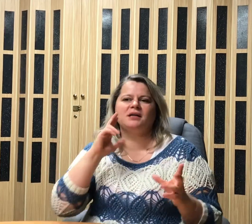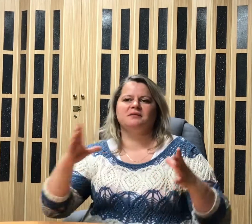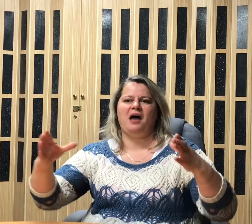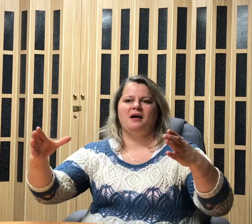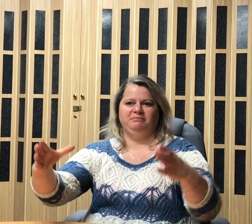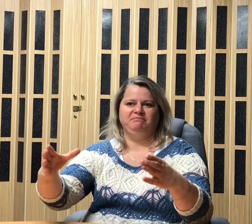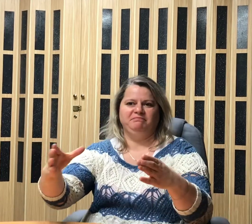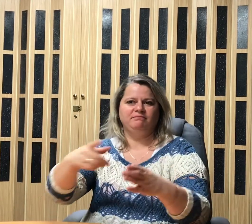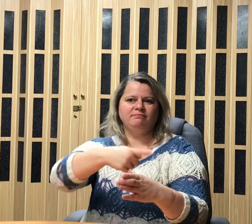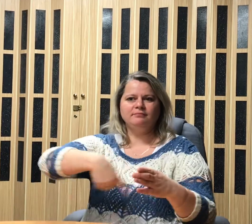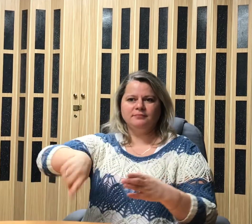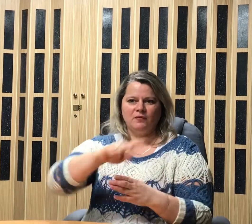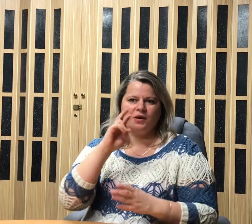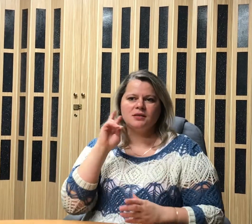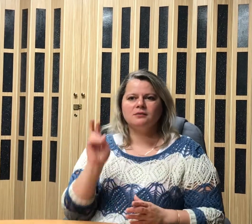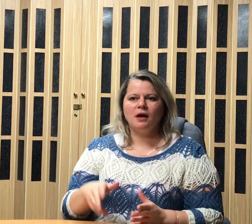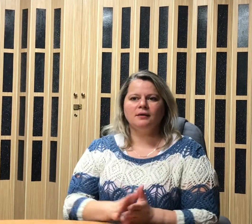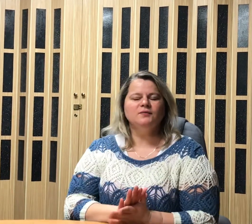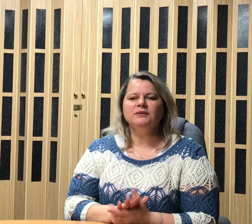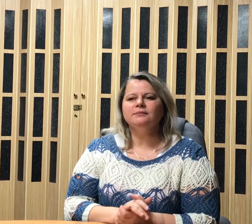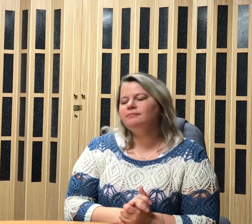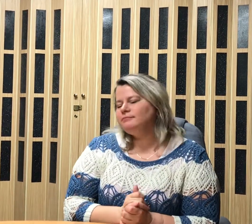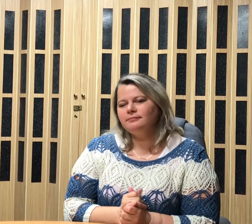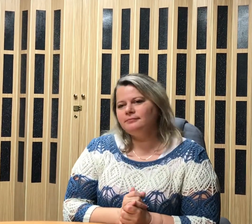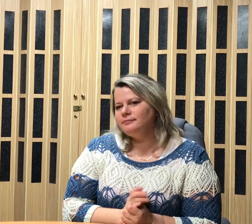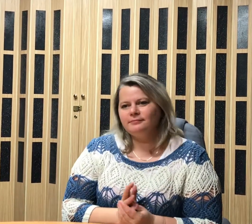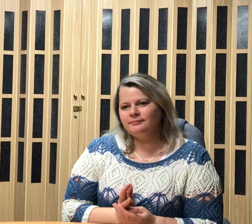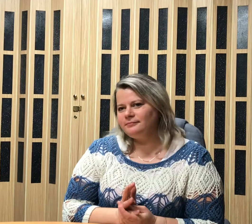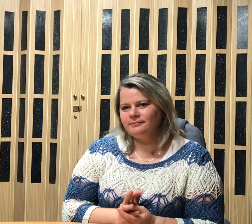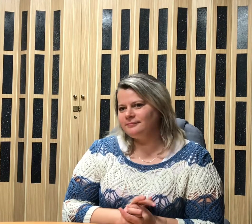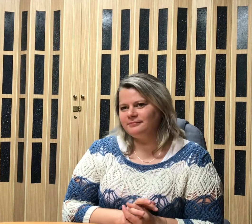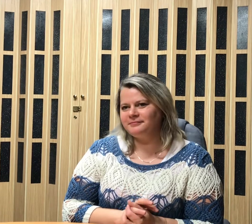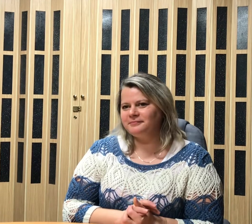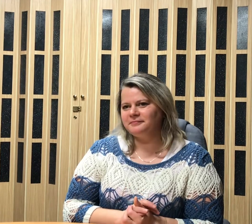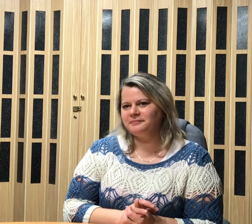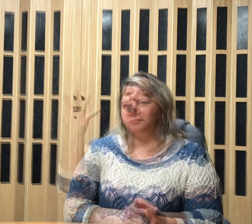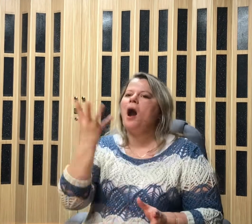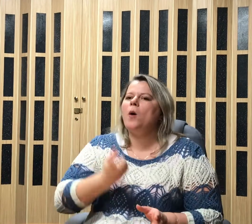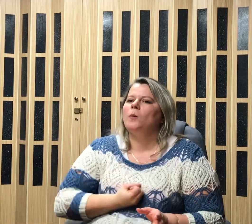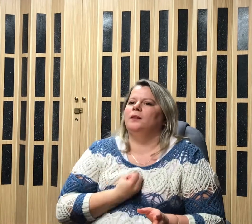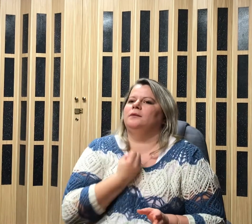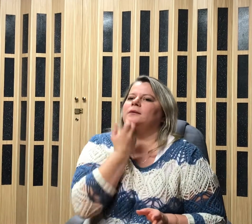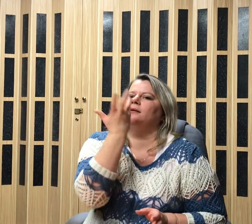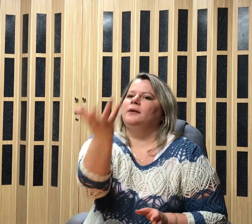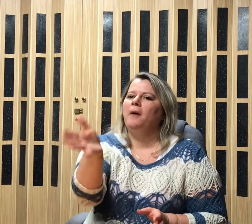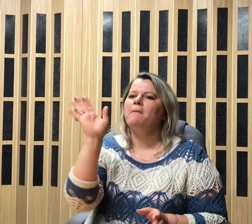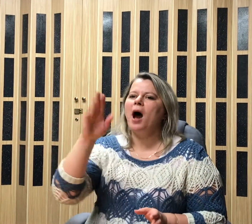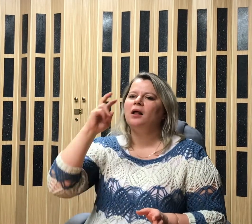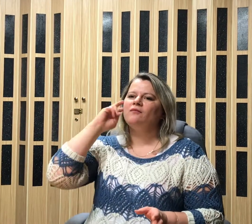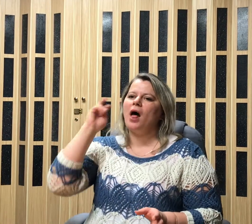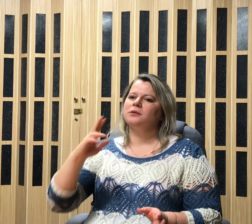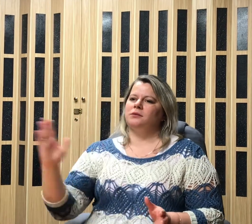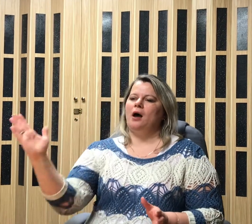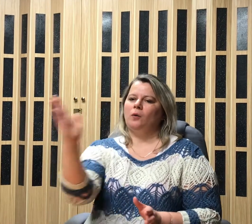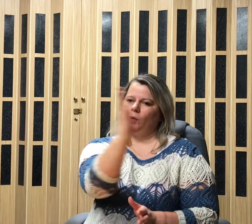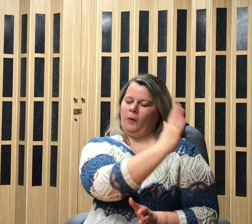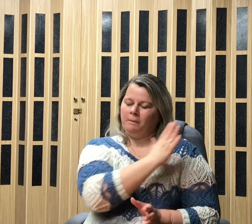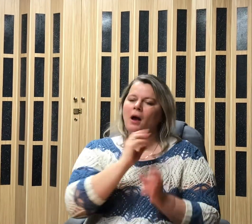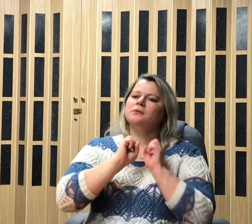neņemtu bērnu līdzi, lai viņš man tulkot vecāku sapulcē. Nē, nē, noteikti nē. Jā. Es domāju, ka varbūt, ka skolotāji gribēs kaut ko pateikt,